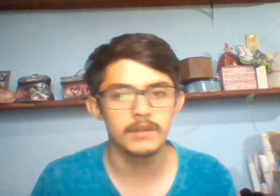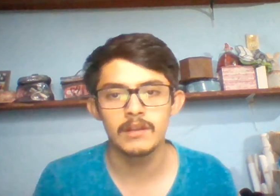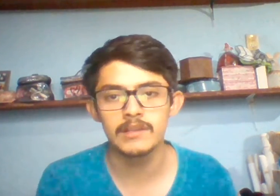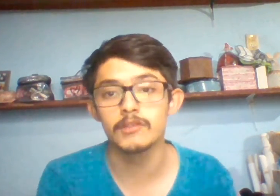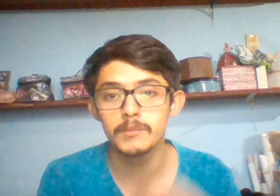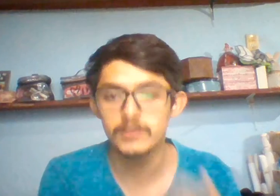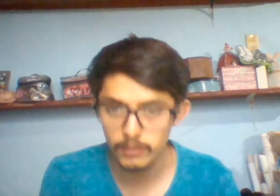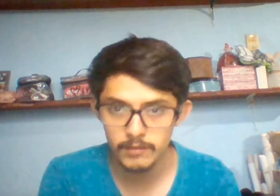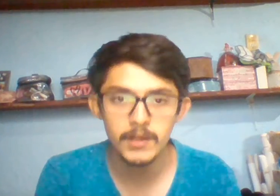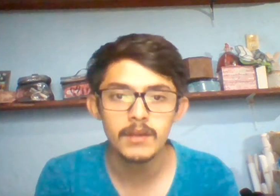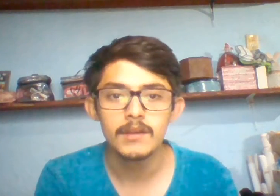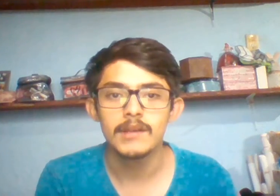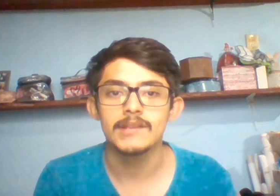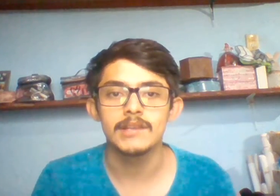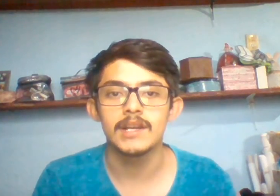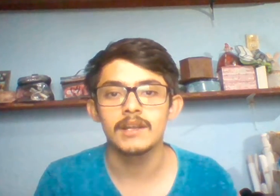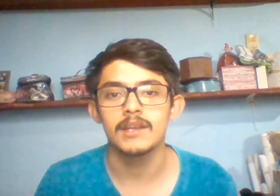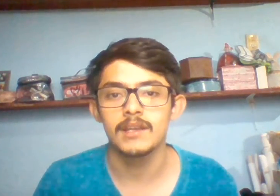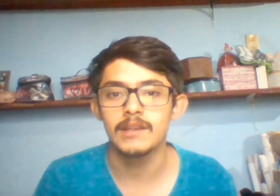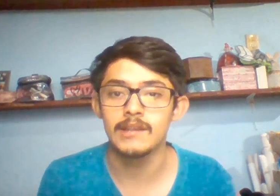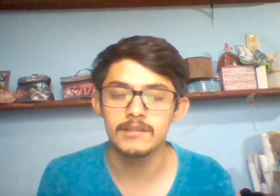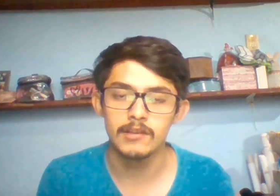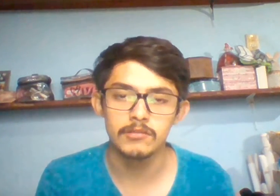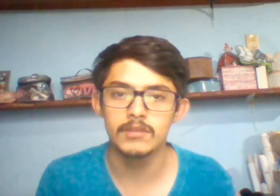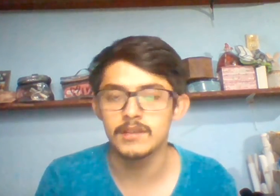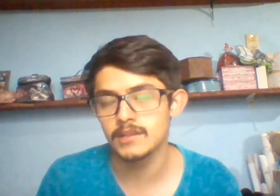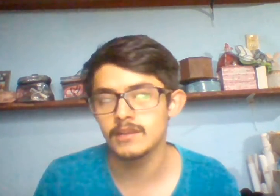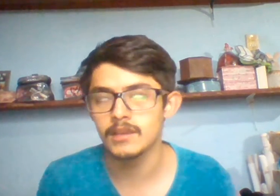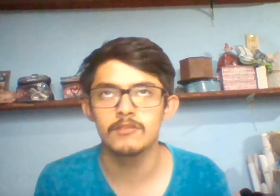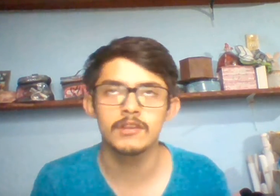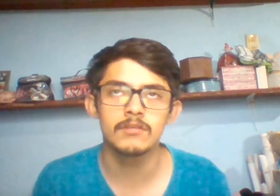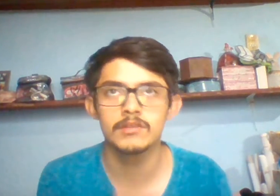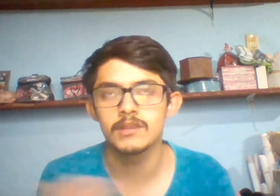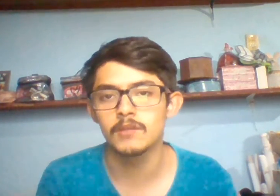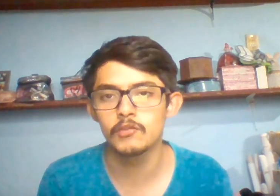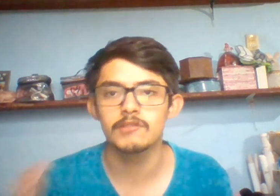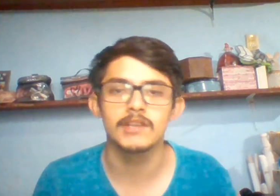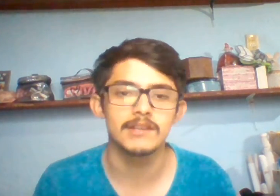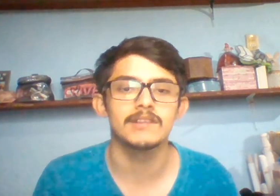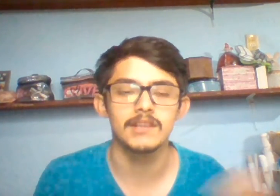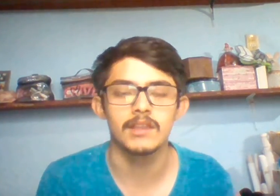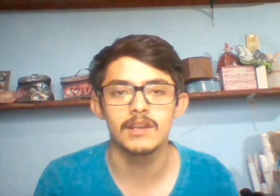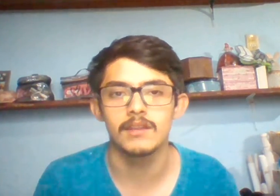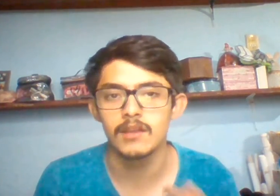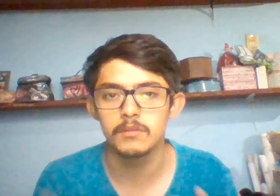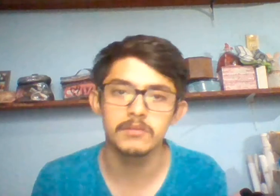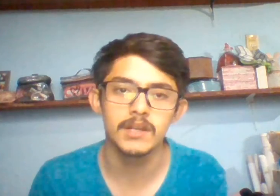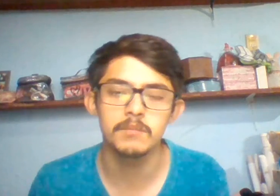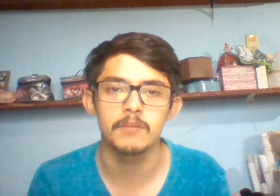las normas NOM está que ese es el uso de este estandarizado. O sea, tenemos que usar este estándar de AWG para